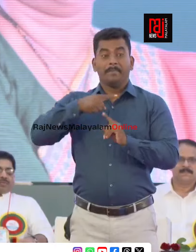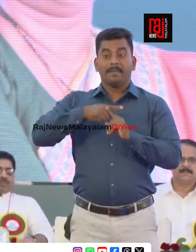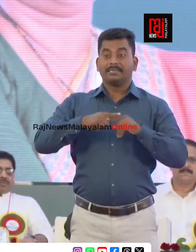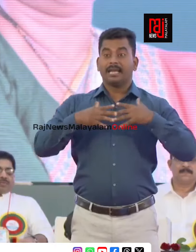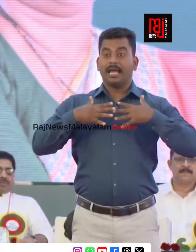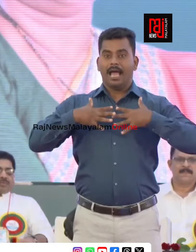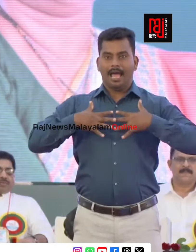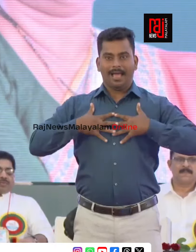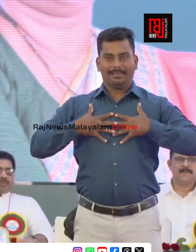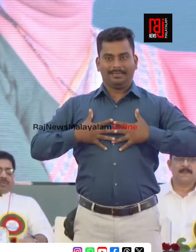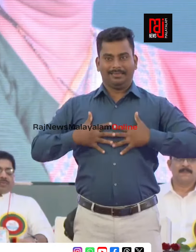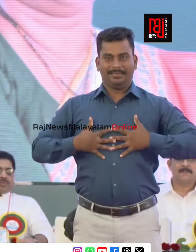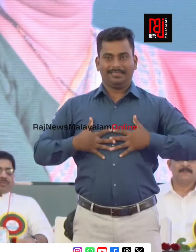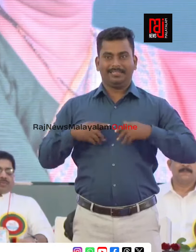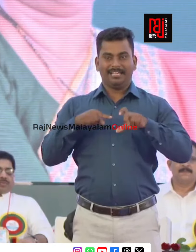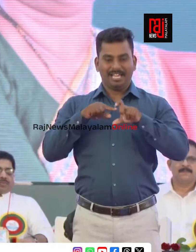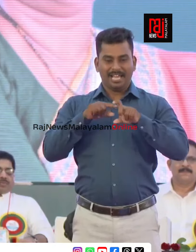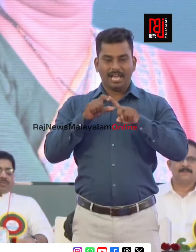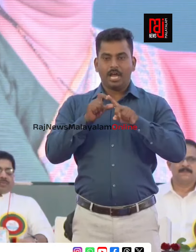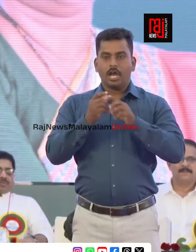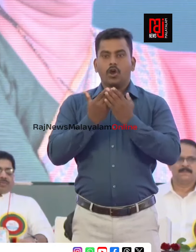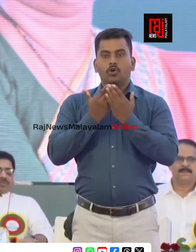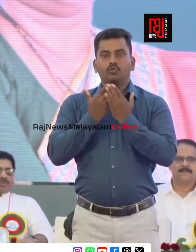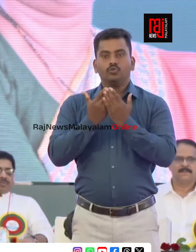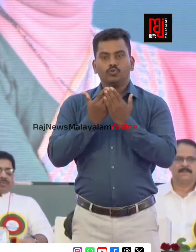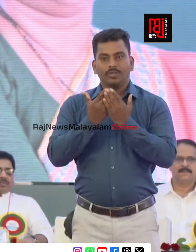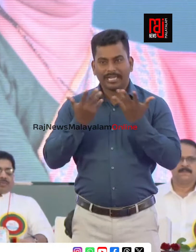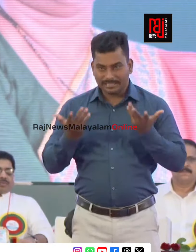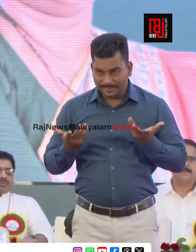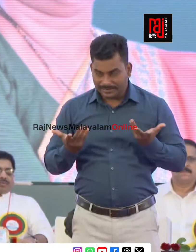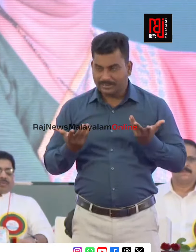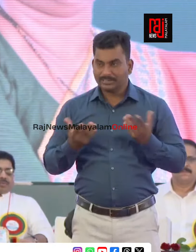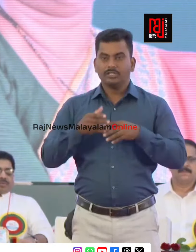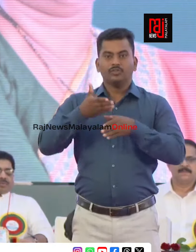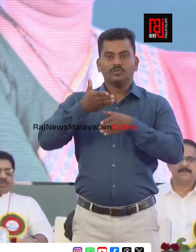ആരോഗ്യം, വിദ്യാഭ്യാസം, തൊഴിൽ,